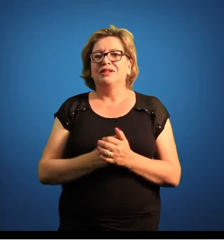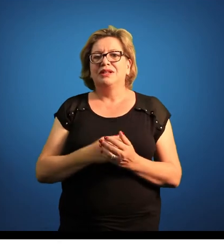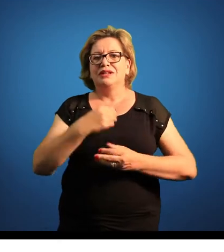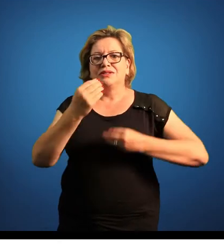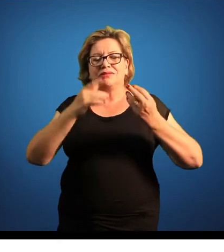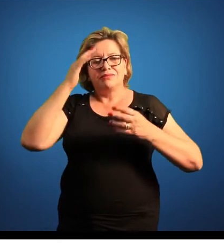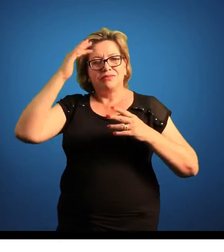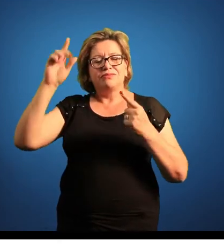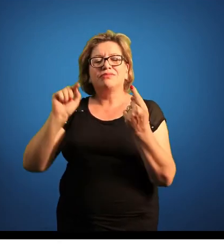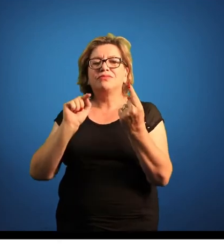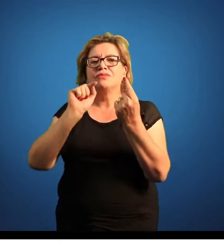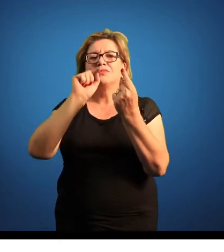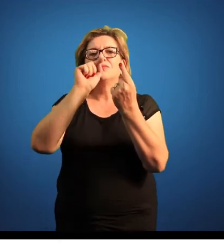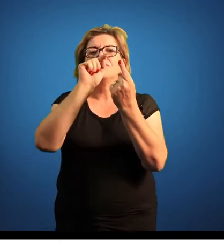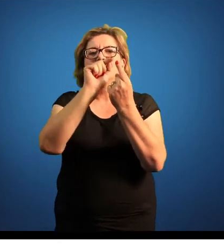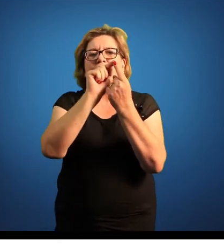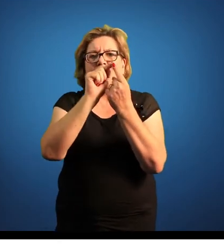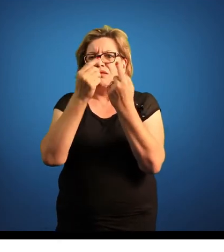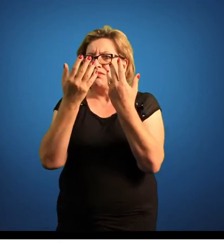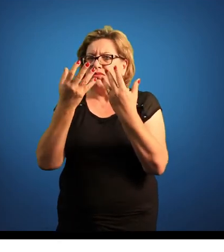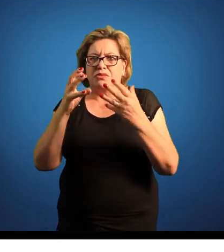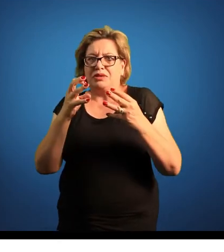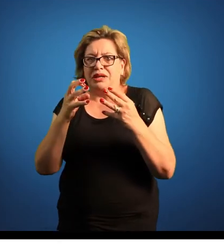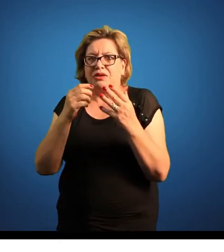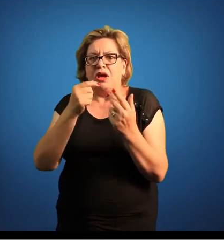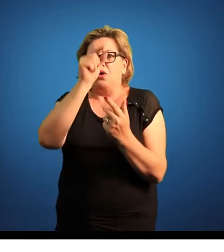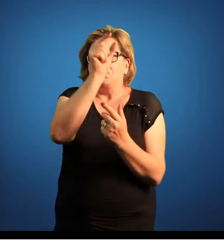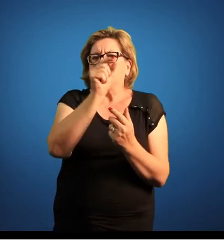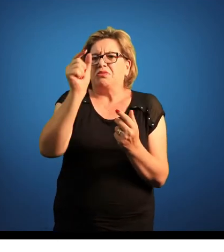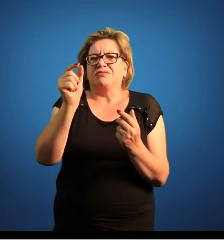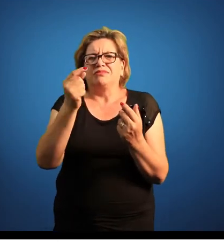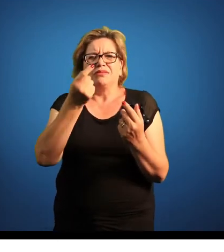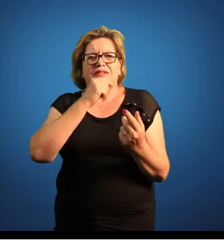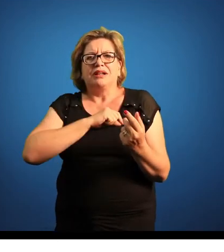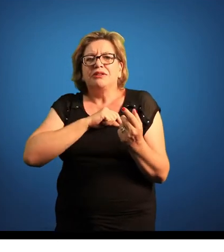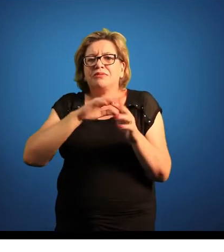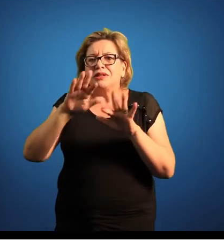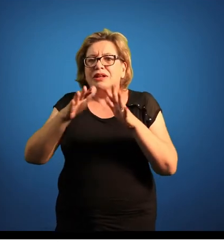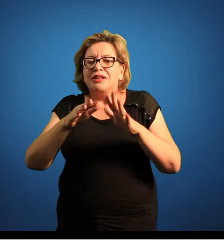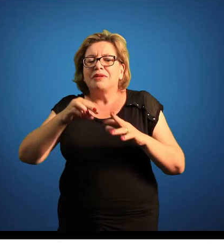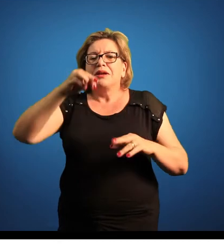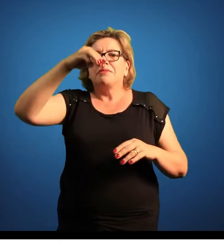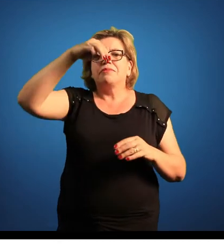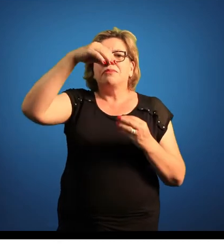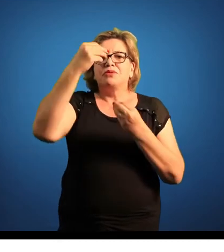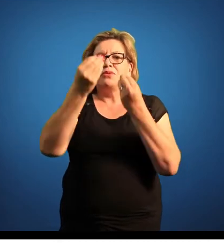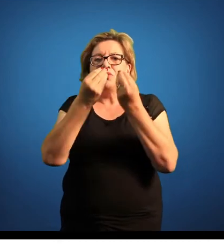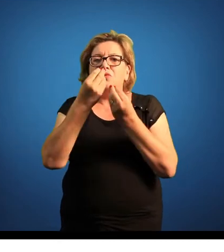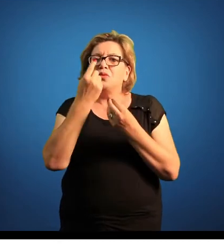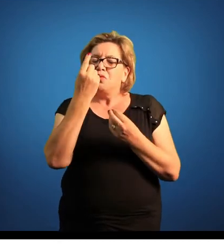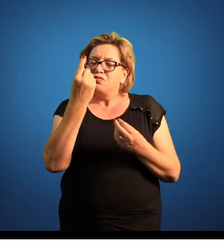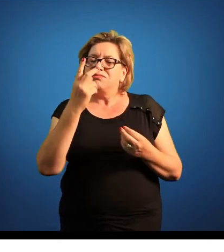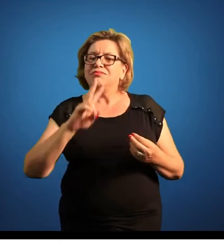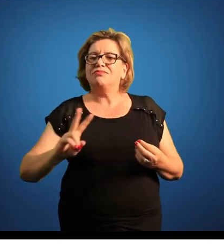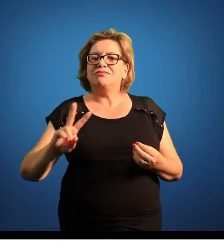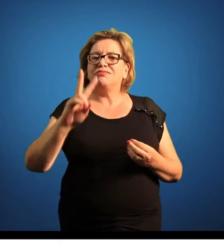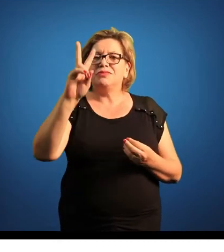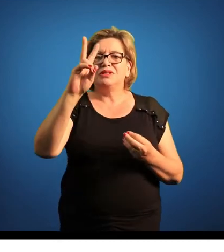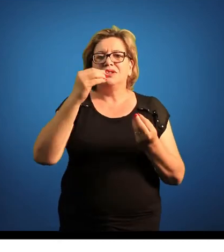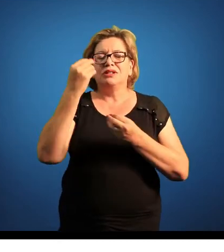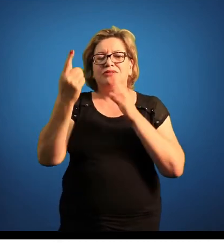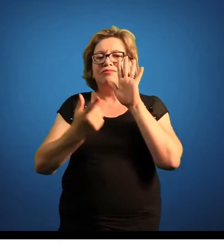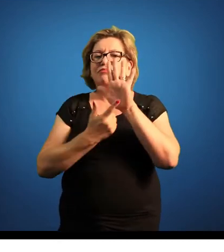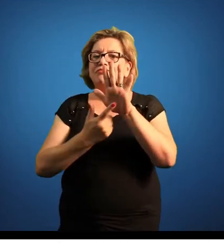imagino que o nosso objetivo é, eu não quero falar o salário individual de cada um, e sim, eu quero falar um único valor, né, que